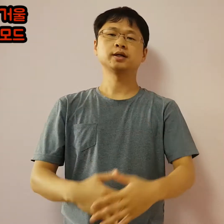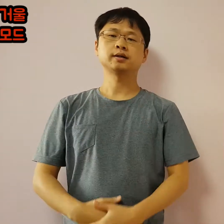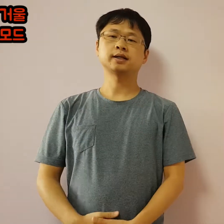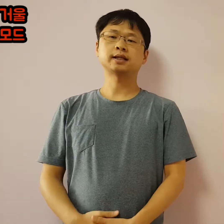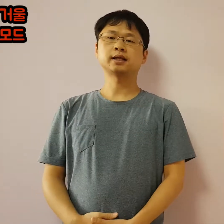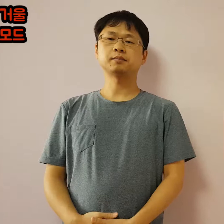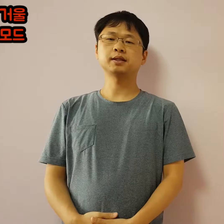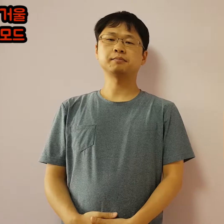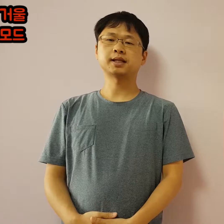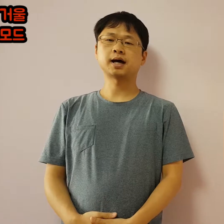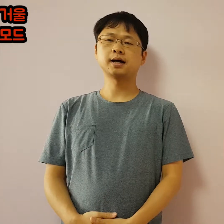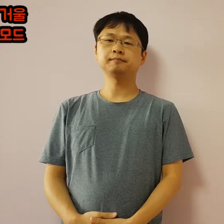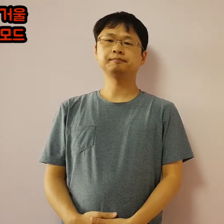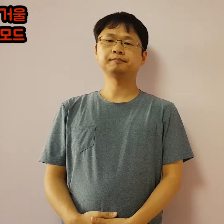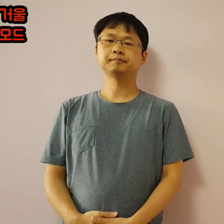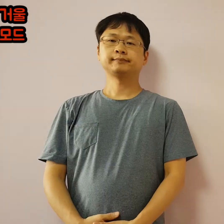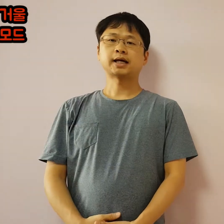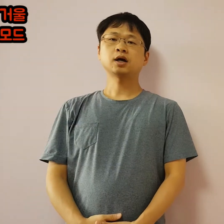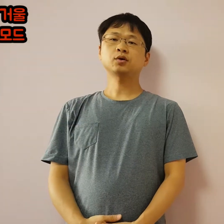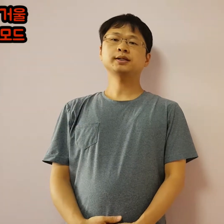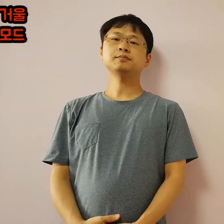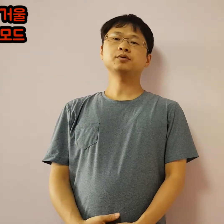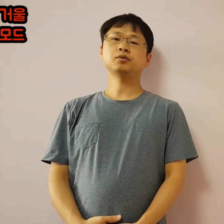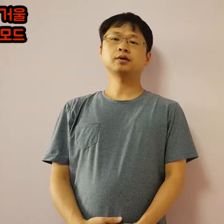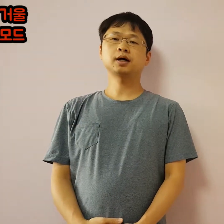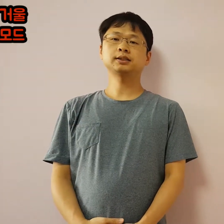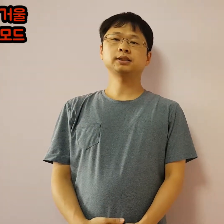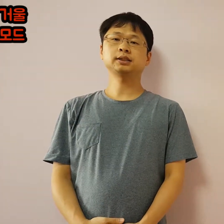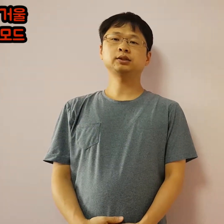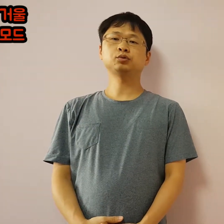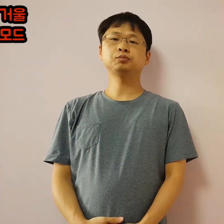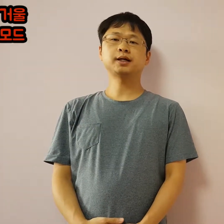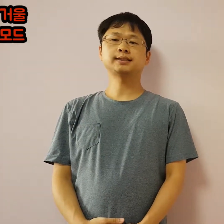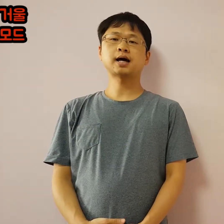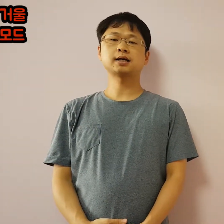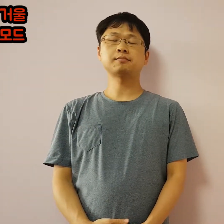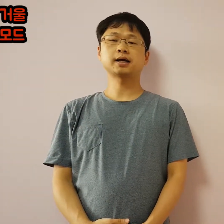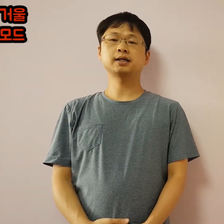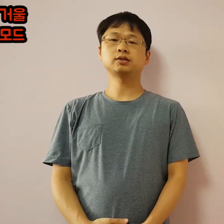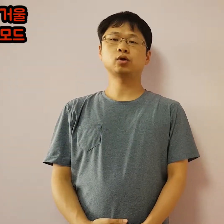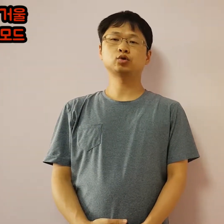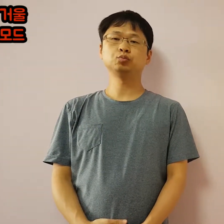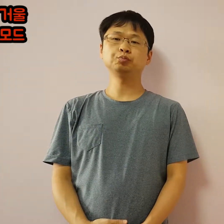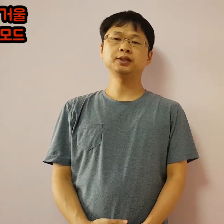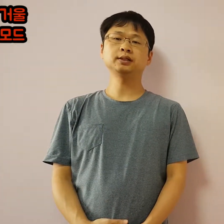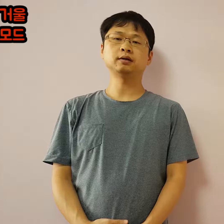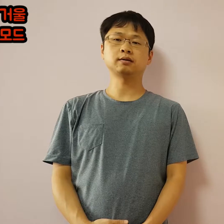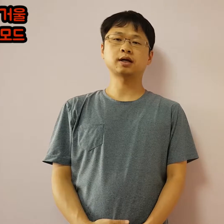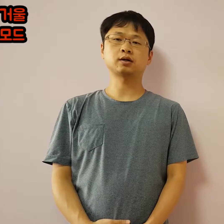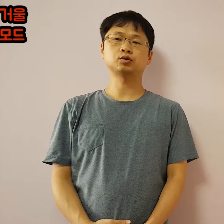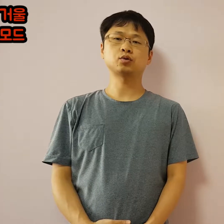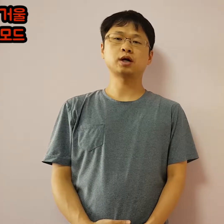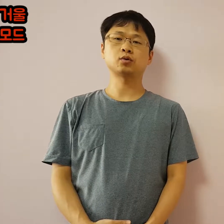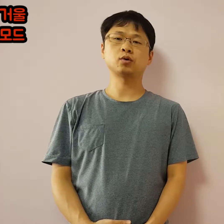이렇게 나타내면 됩니다. 자, 학교에 있으면 또 여러 가지 준비할 사항이 많겠죠. 준비는 어떻게 할까요?